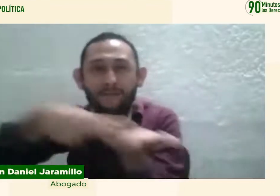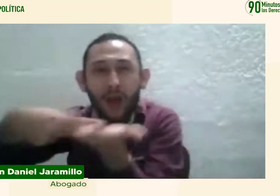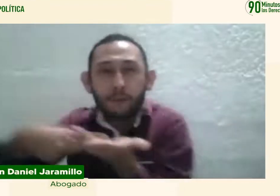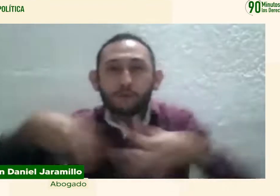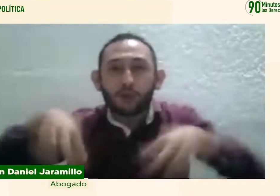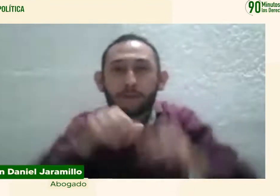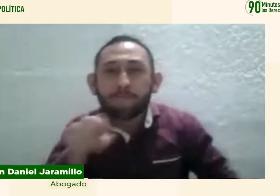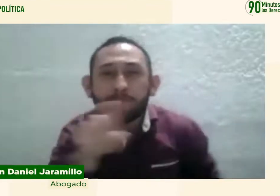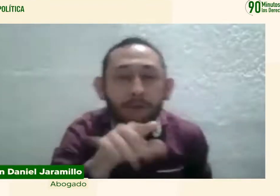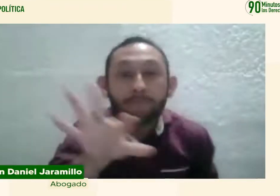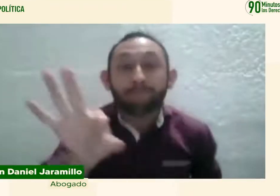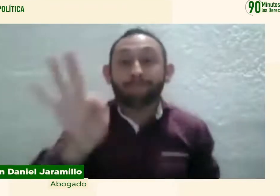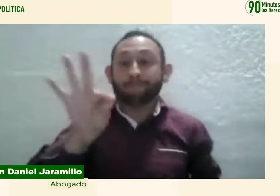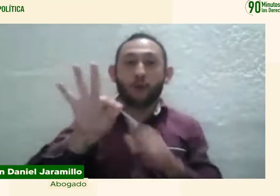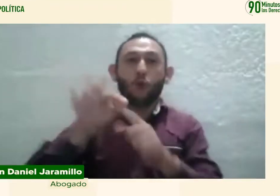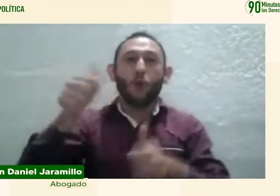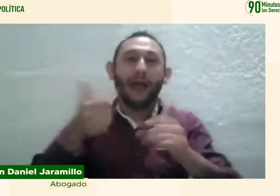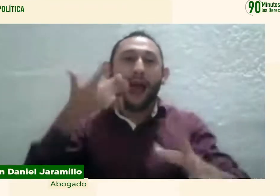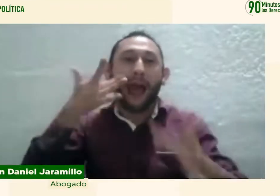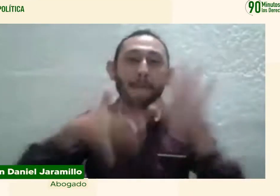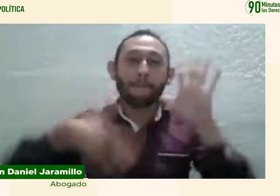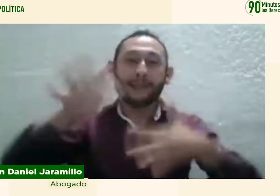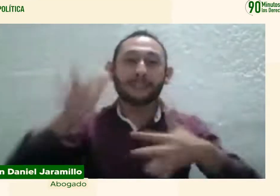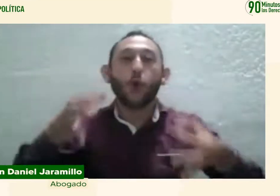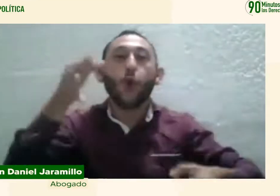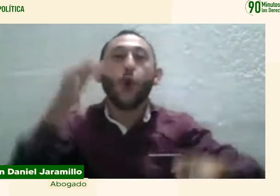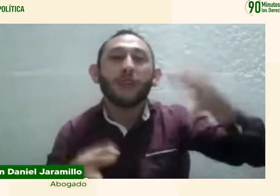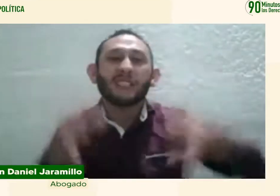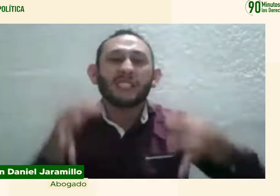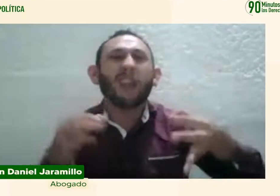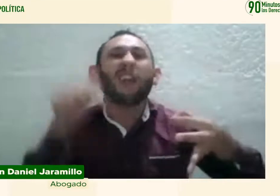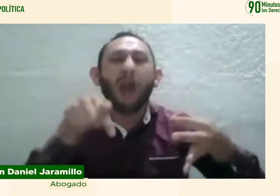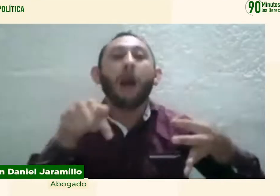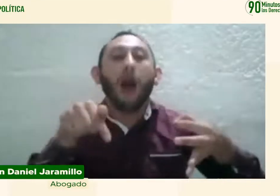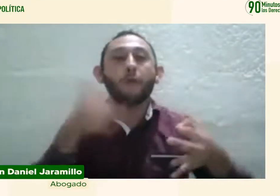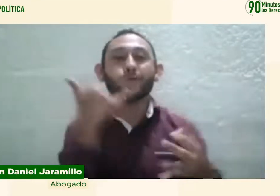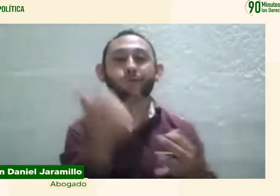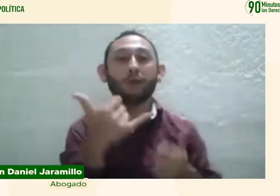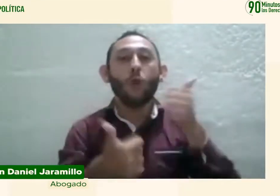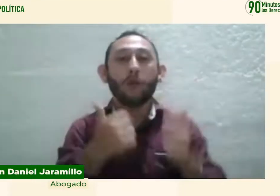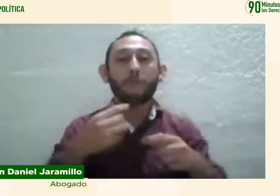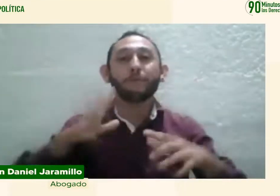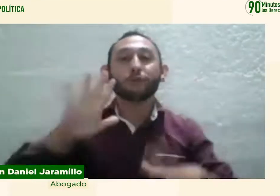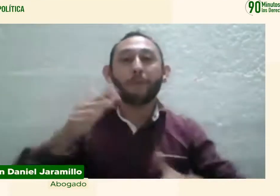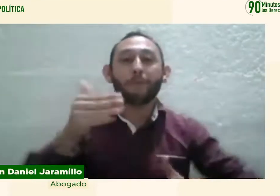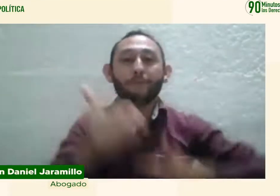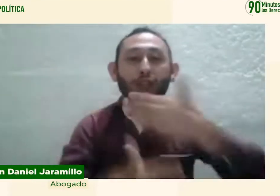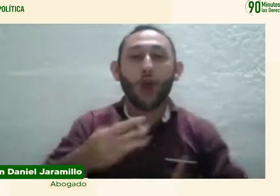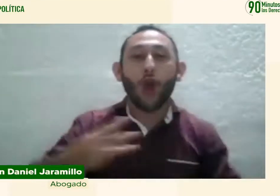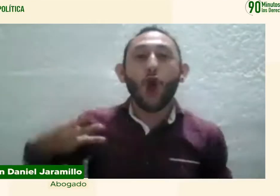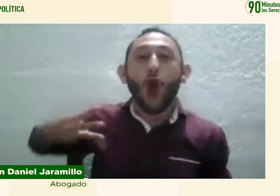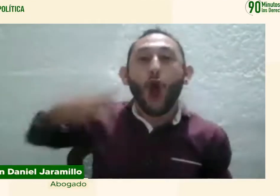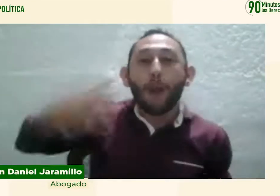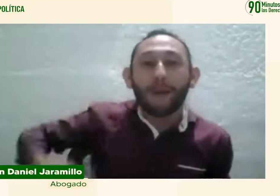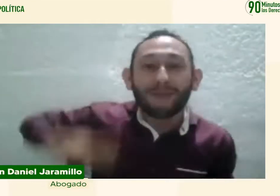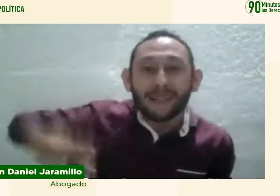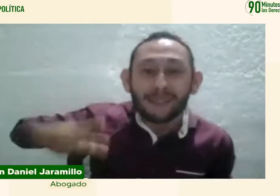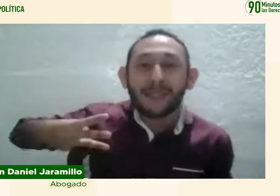cuando hablamos sobre estos temas yo quiero enfocarme en la rama judicial cuando hablamos sobre